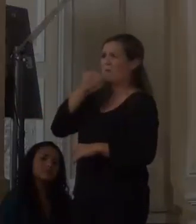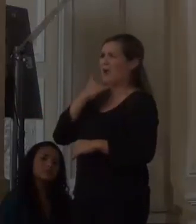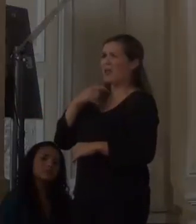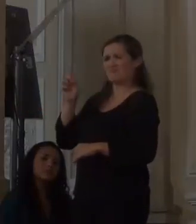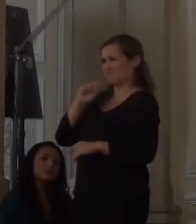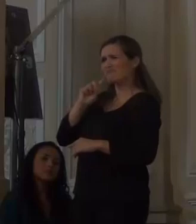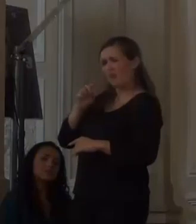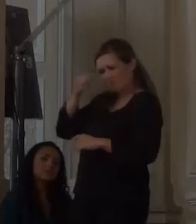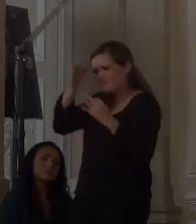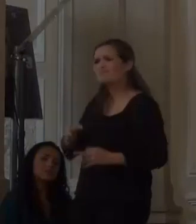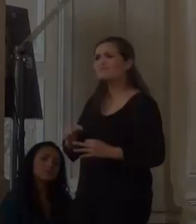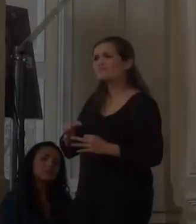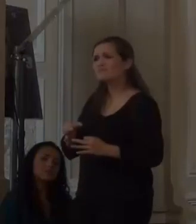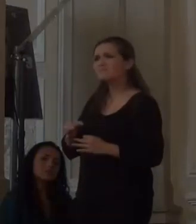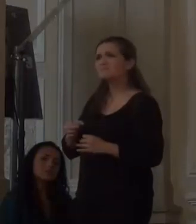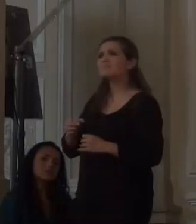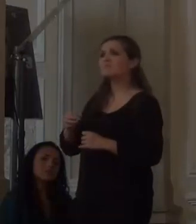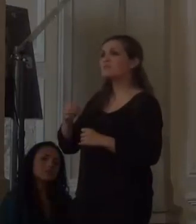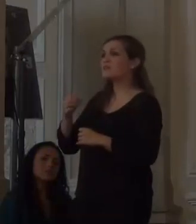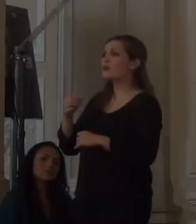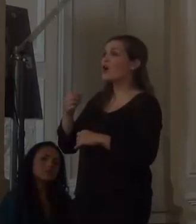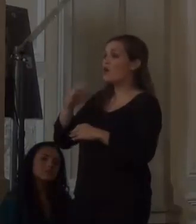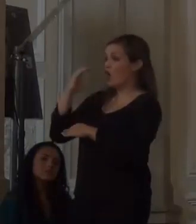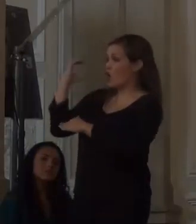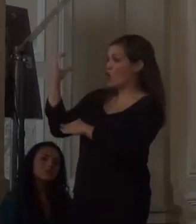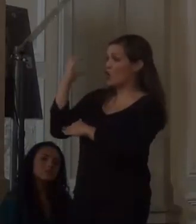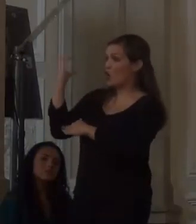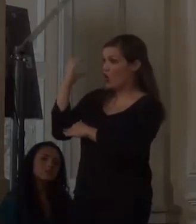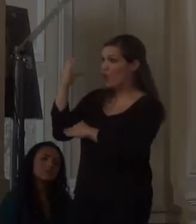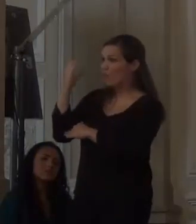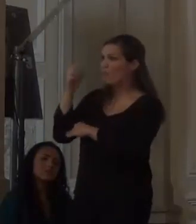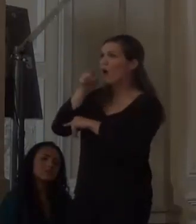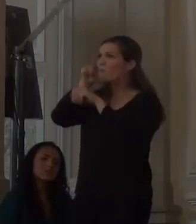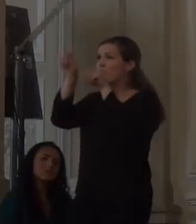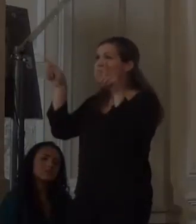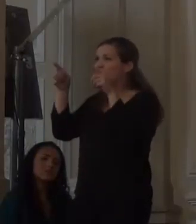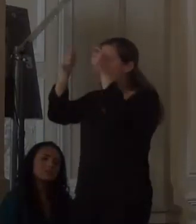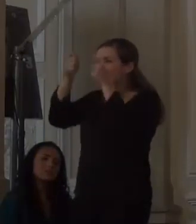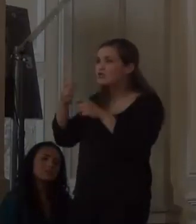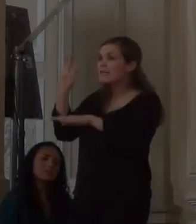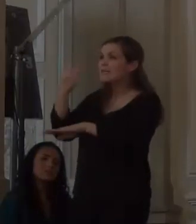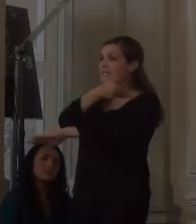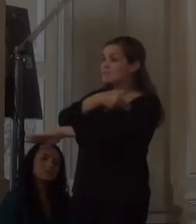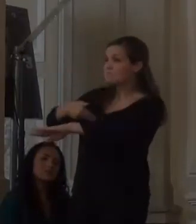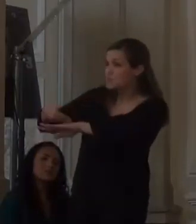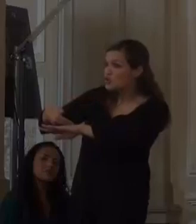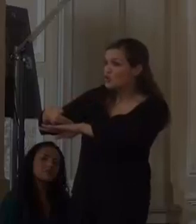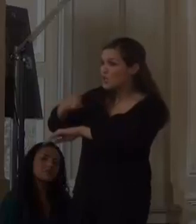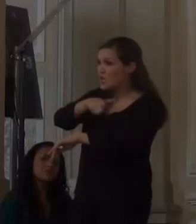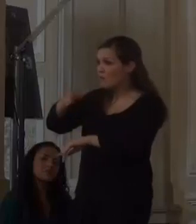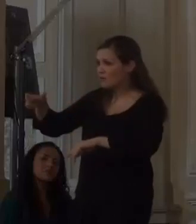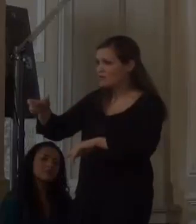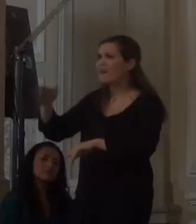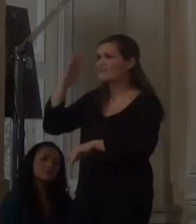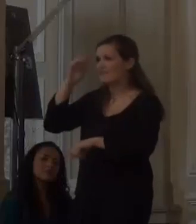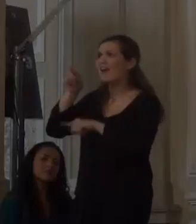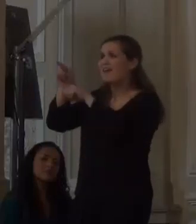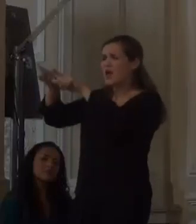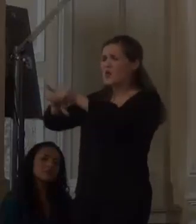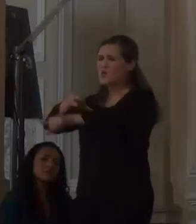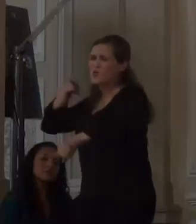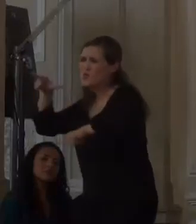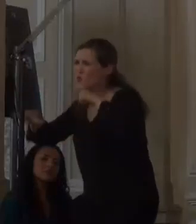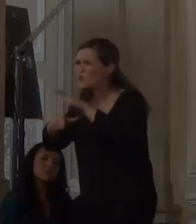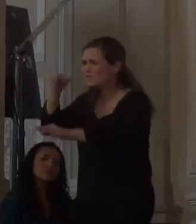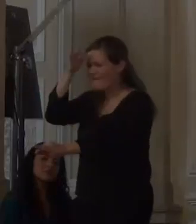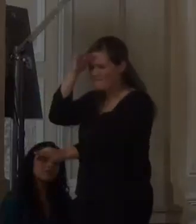casi 3 millones de colombianos con alguna discapacidad hay una historia de lucha, hay una historia de